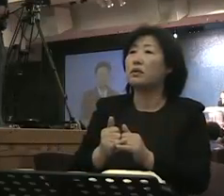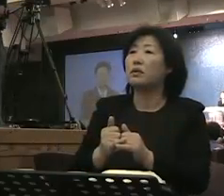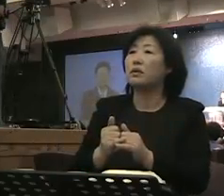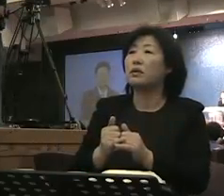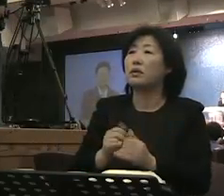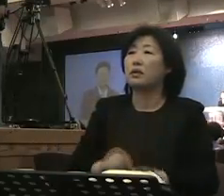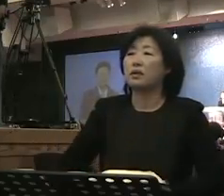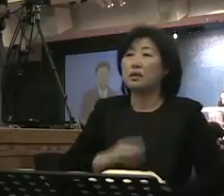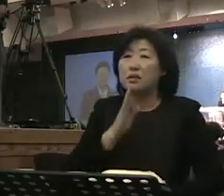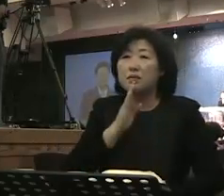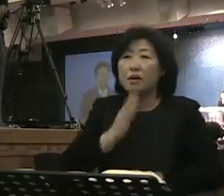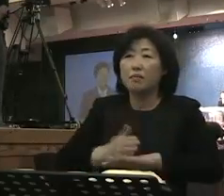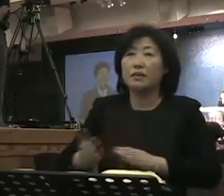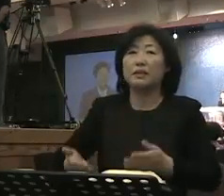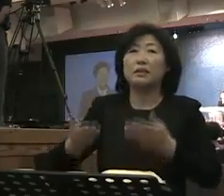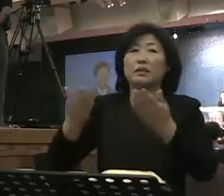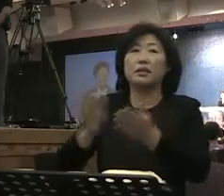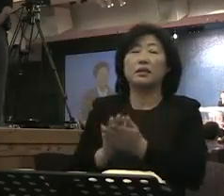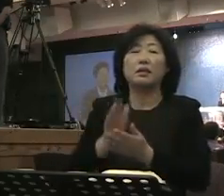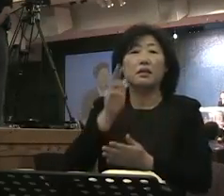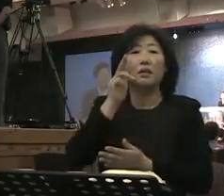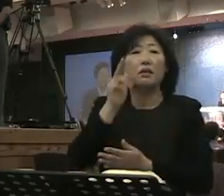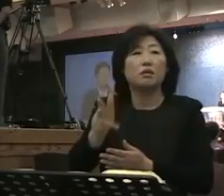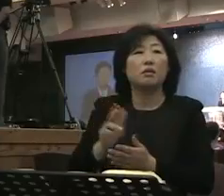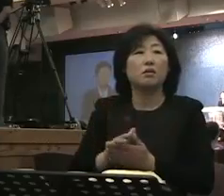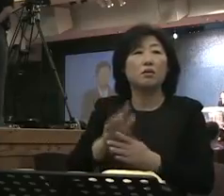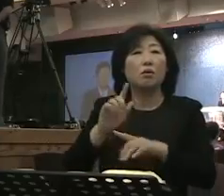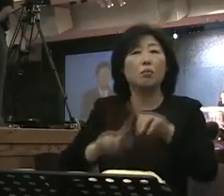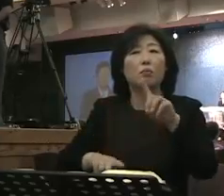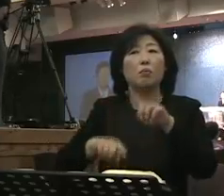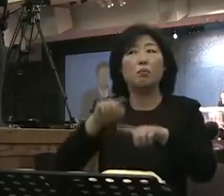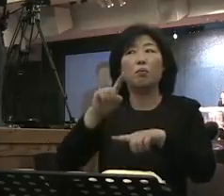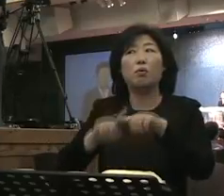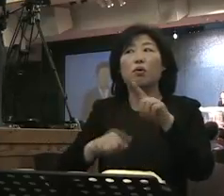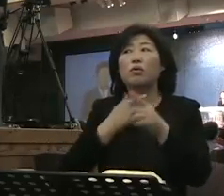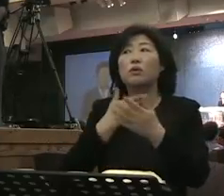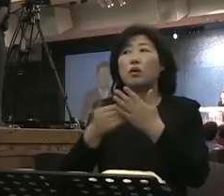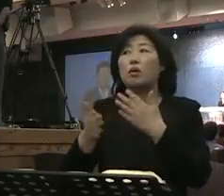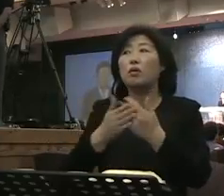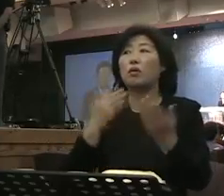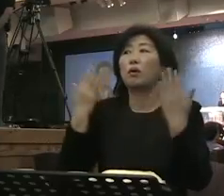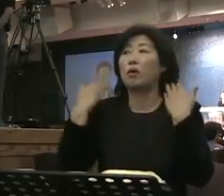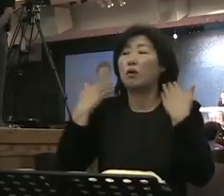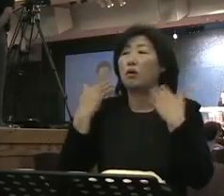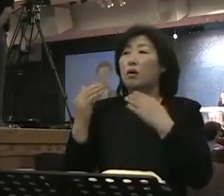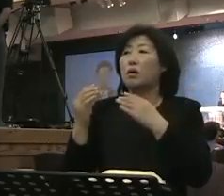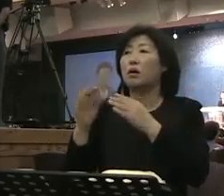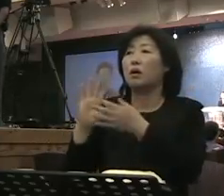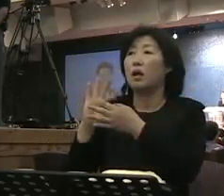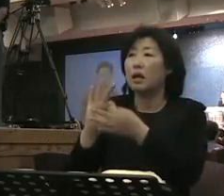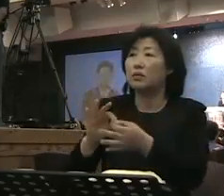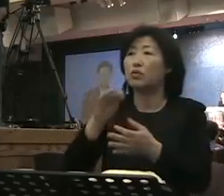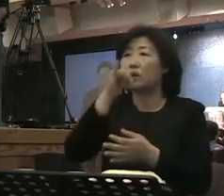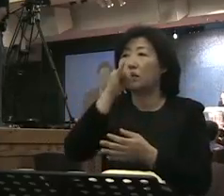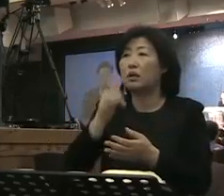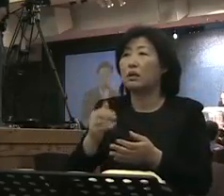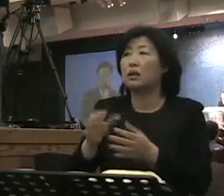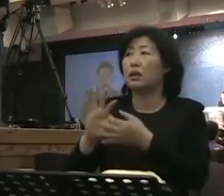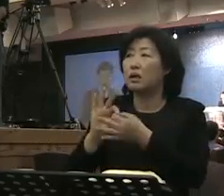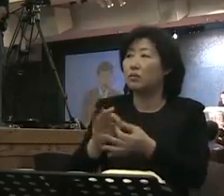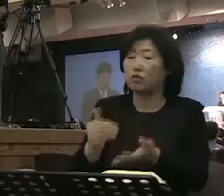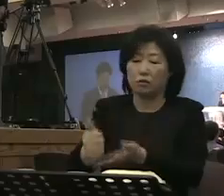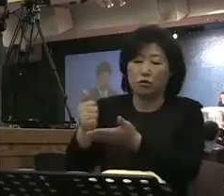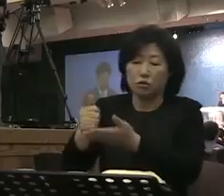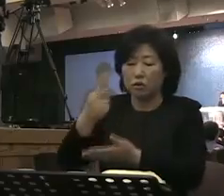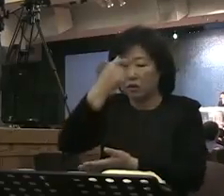드립니다. 이번 주에 목요일까지 체험학교가 계속 진행이 되는데요. 계속 섬겨주시고 기도해